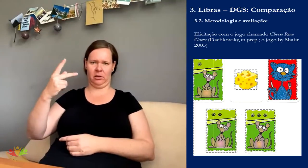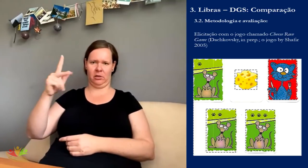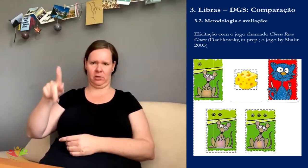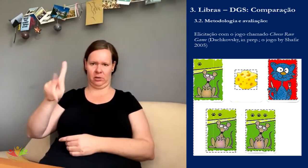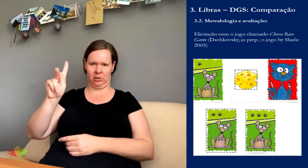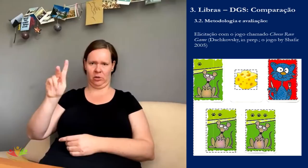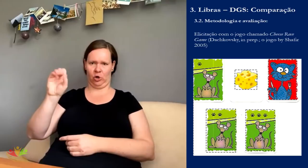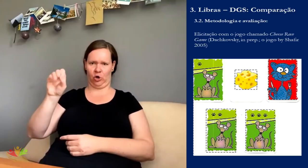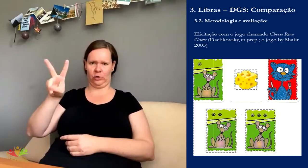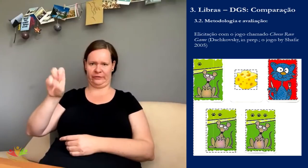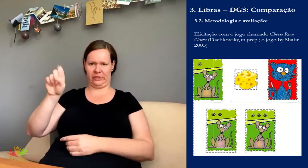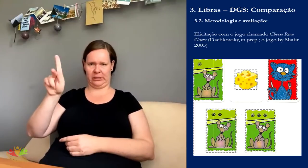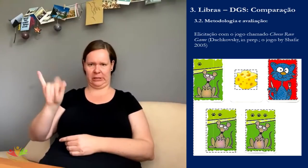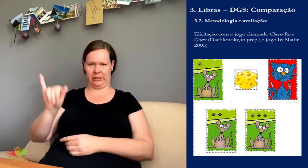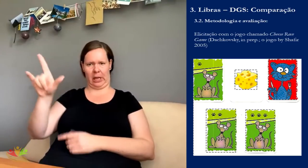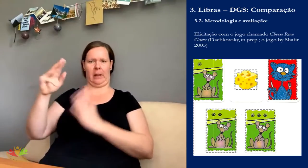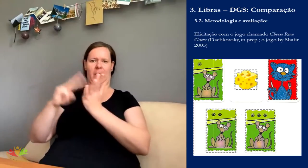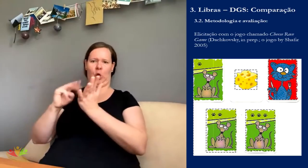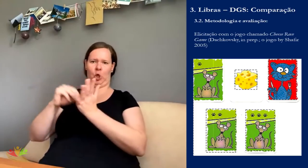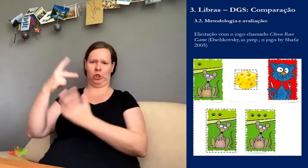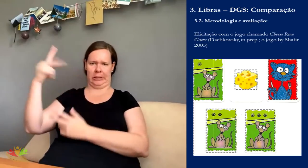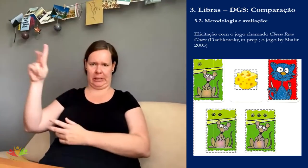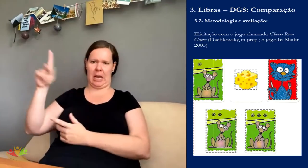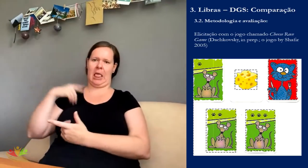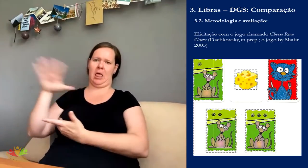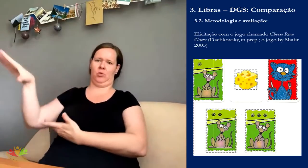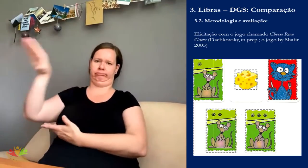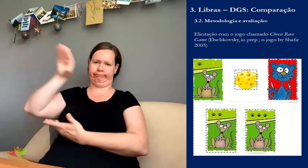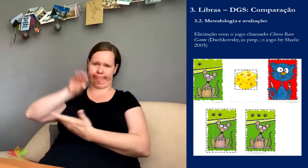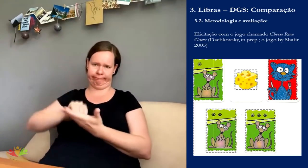É uma pesquisadora